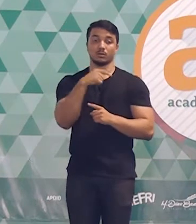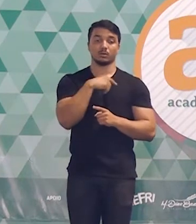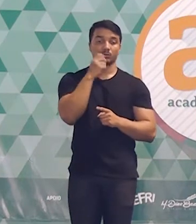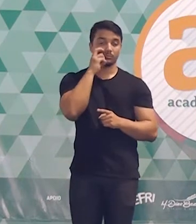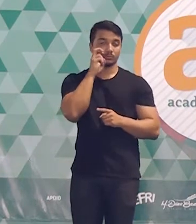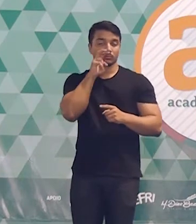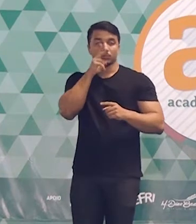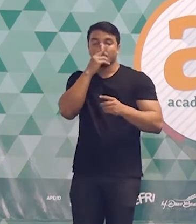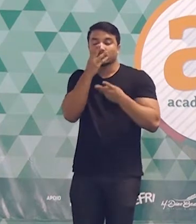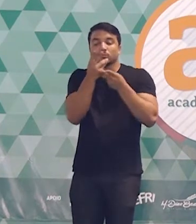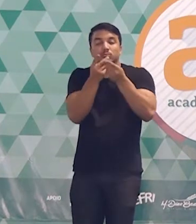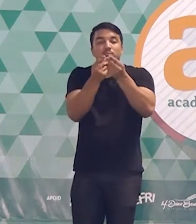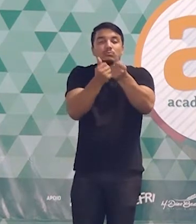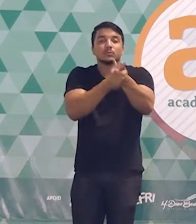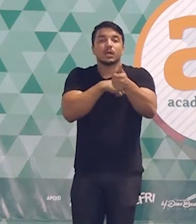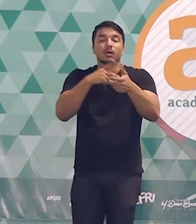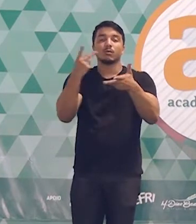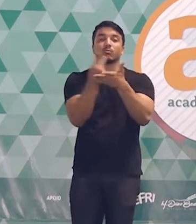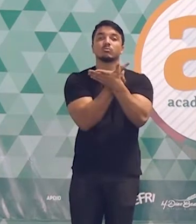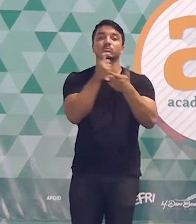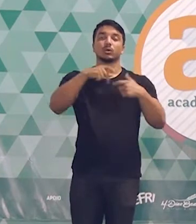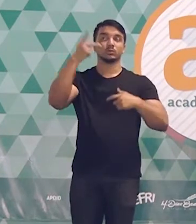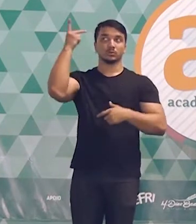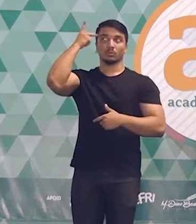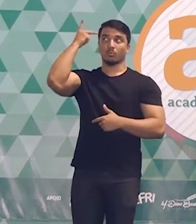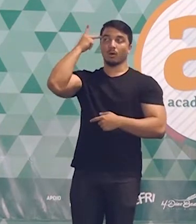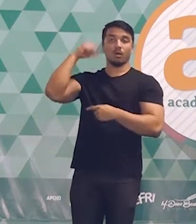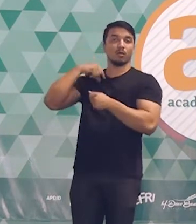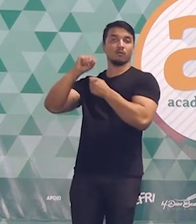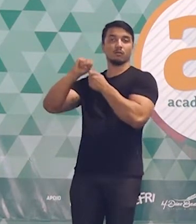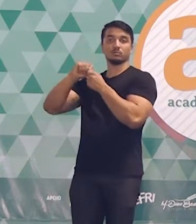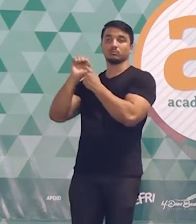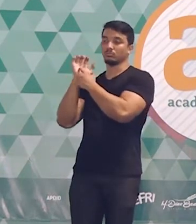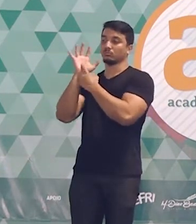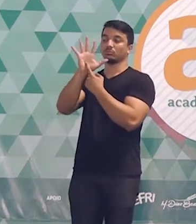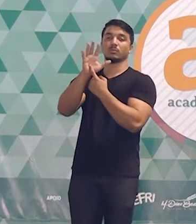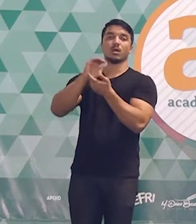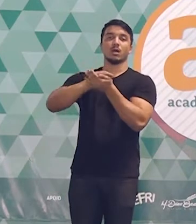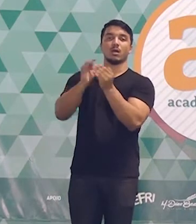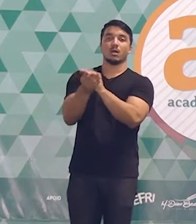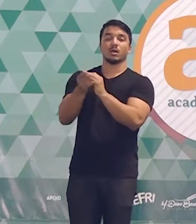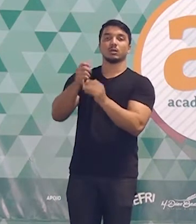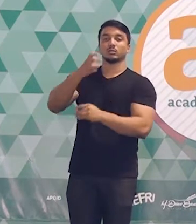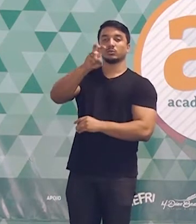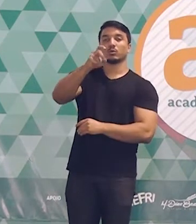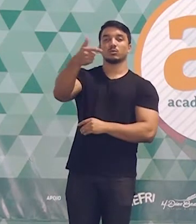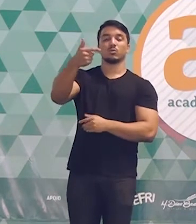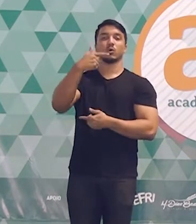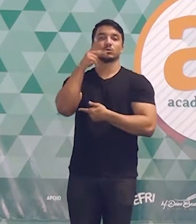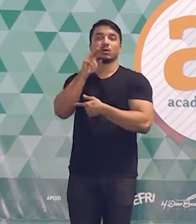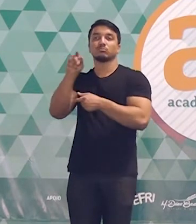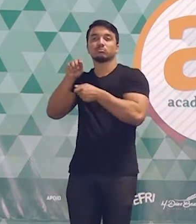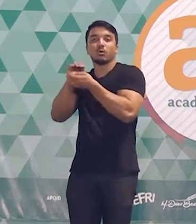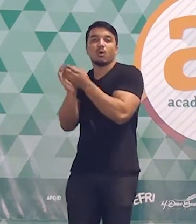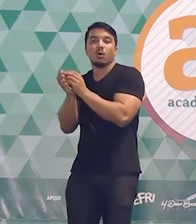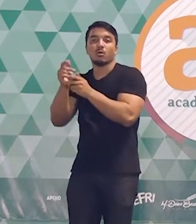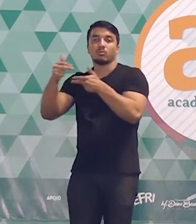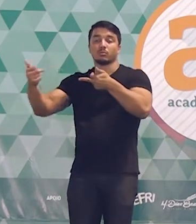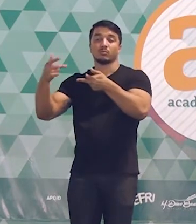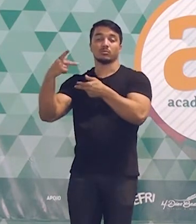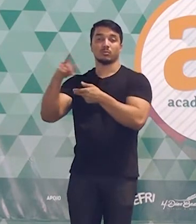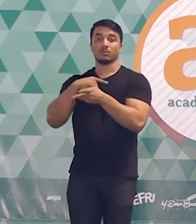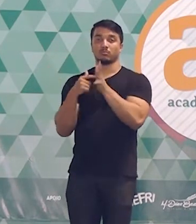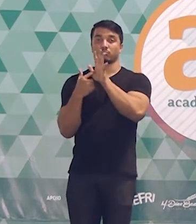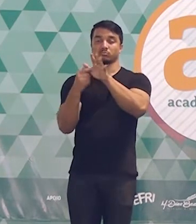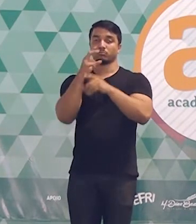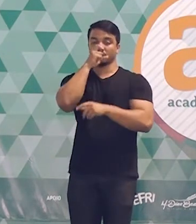olhar perdido, realizou em São Paulo uma exposição de arte com 52 trabalhos que apresentavam